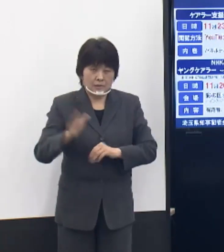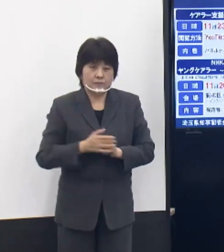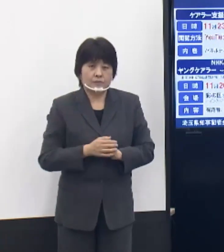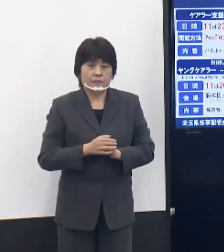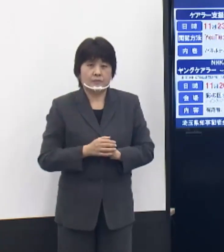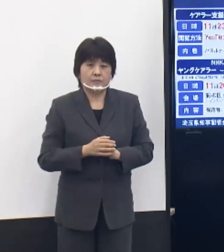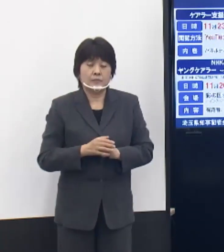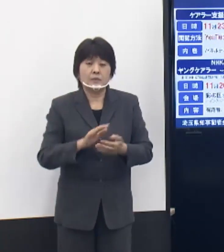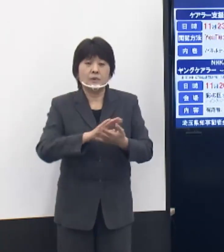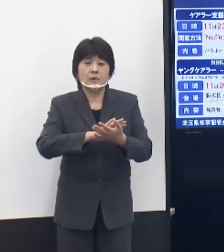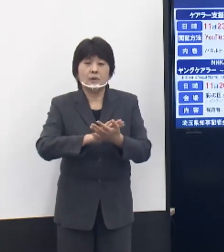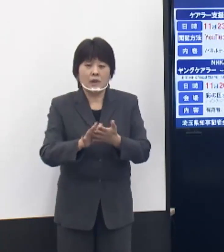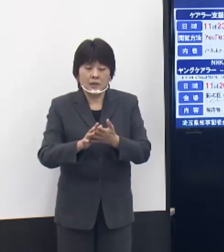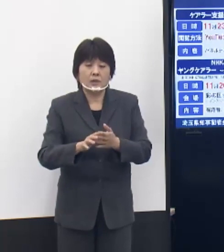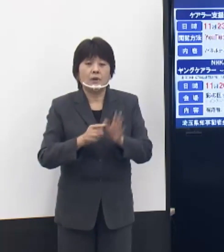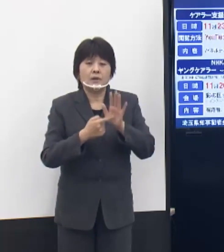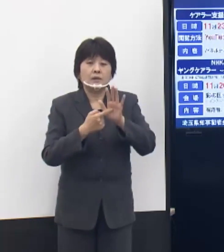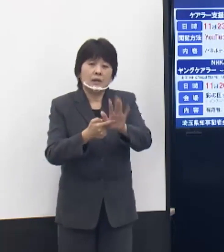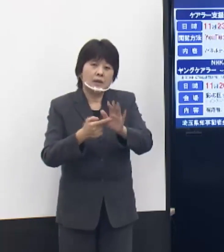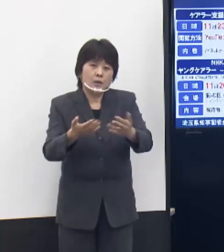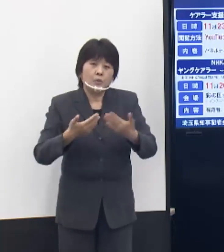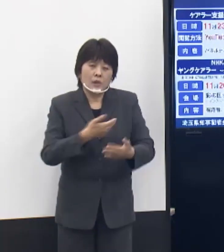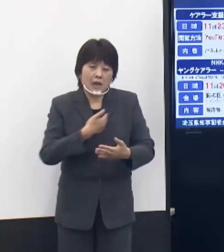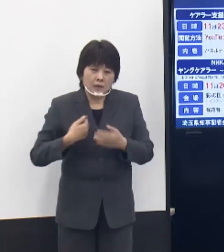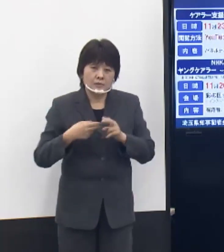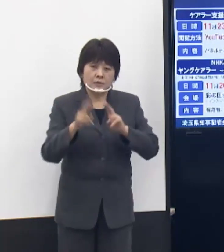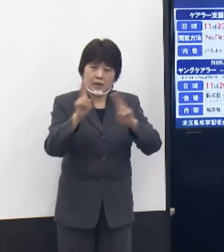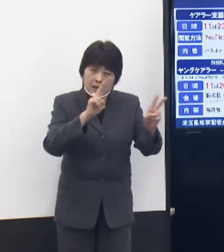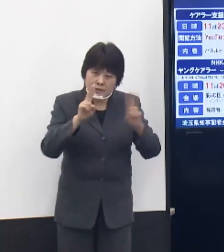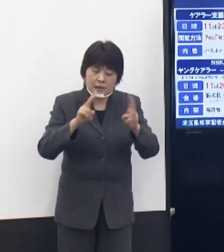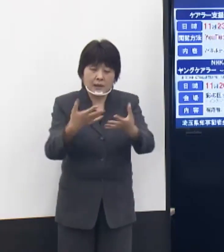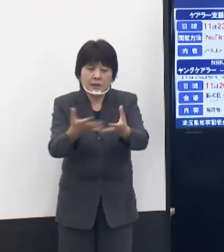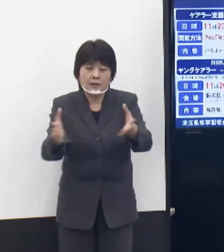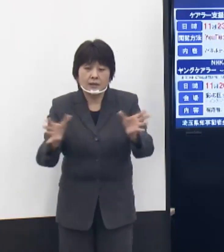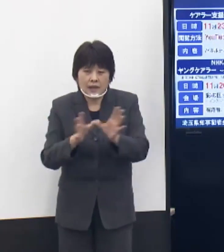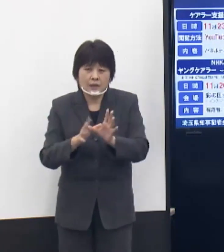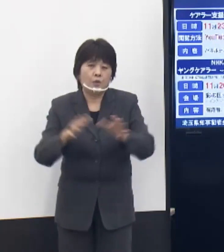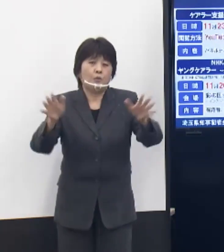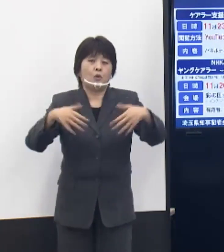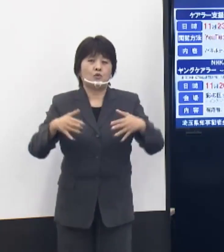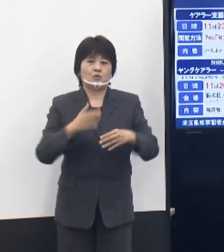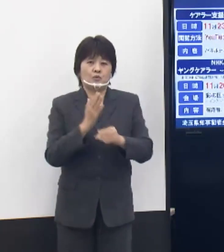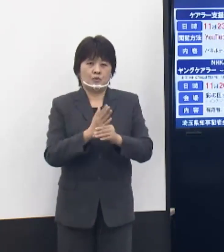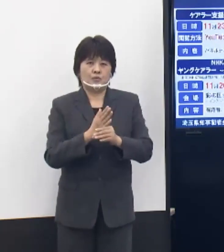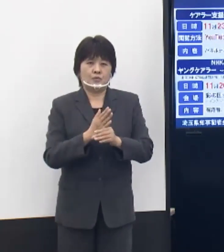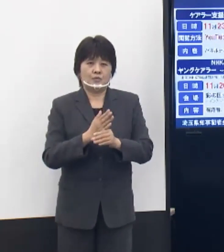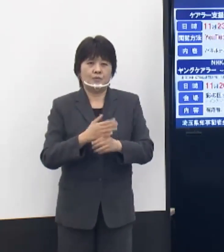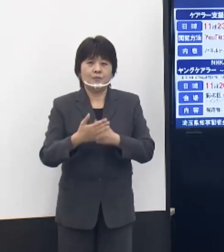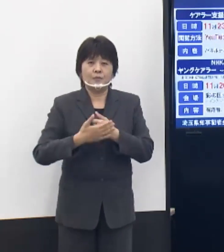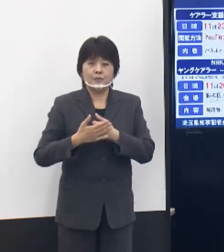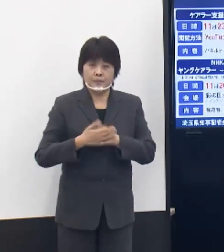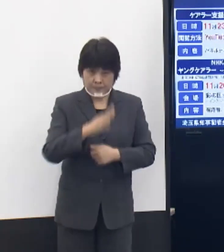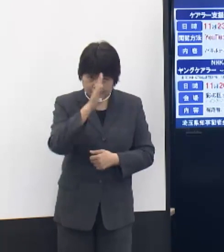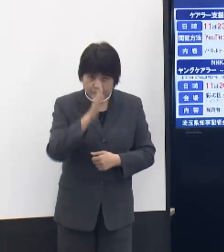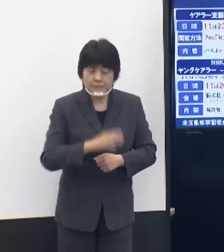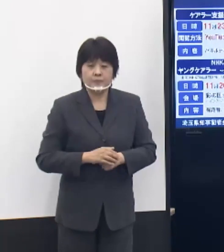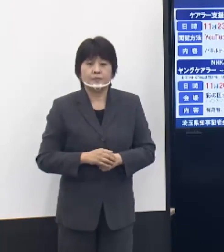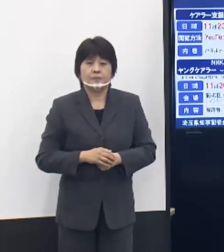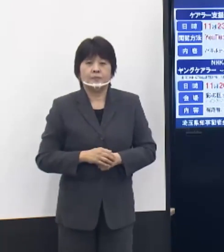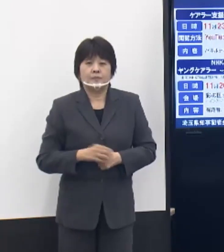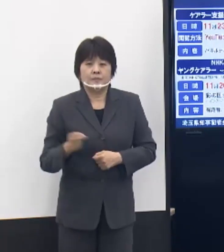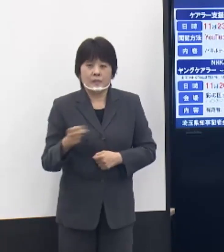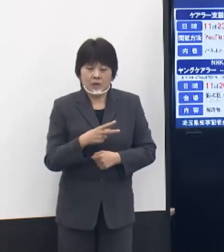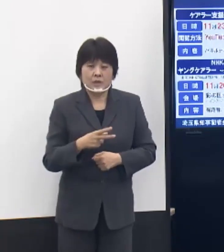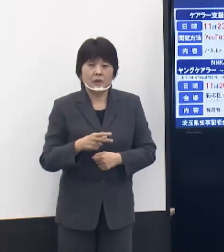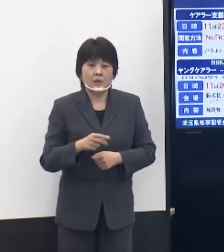では宣言をいただける団体、企業を募集しておりますので、ぜひご協力をお願いをいたします。また、